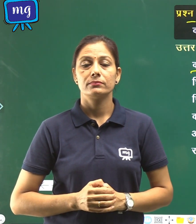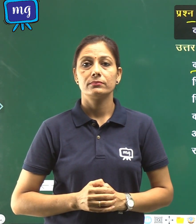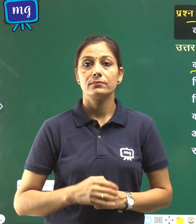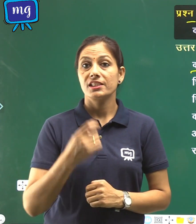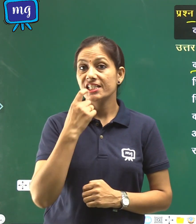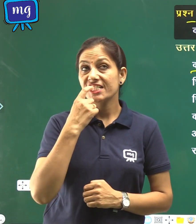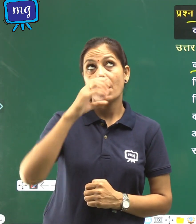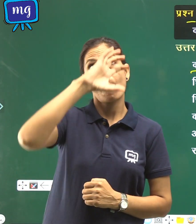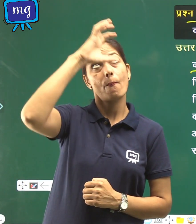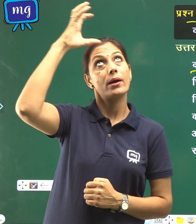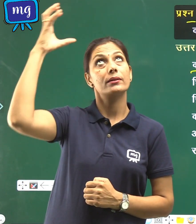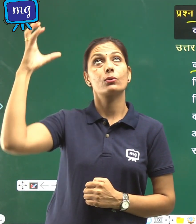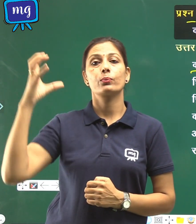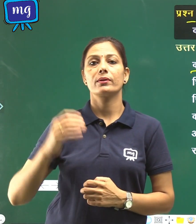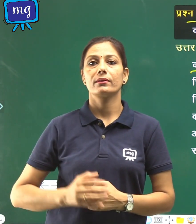बादल रूपी